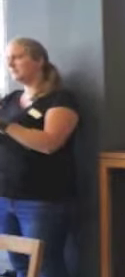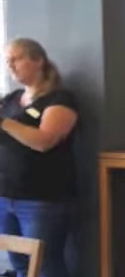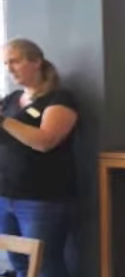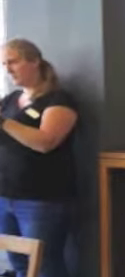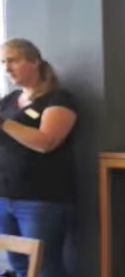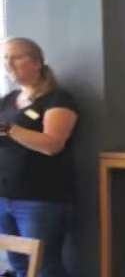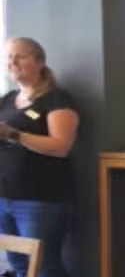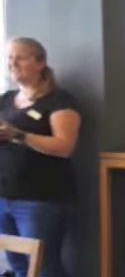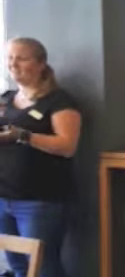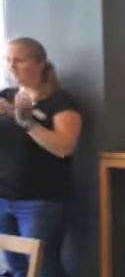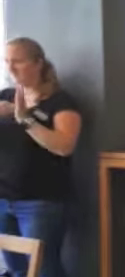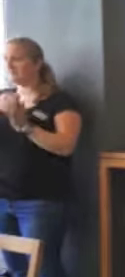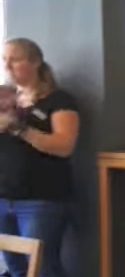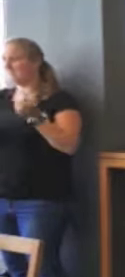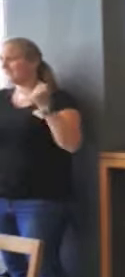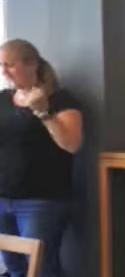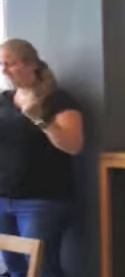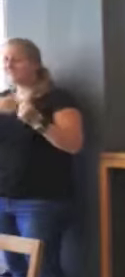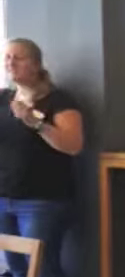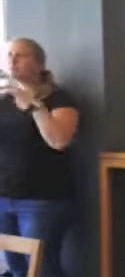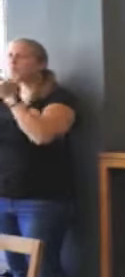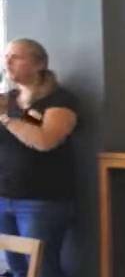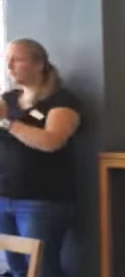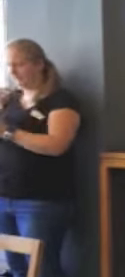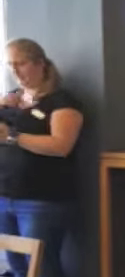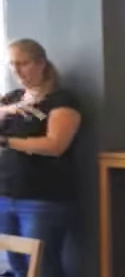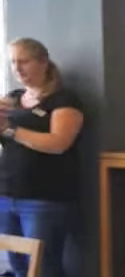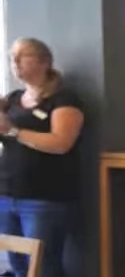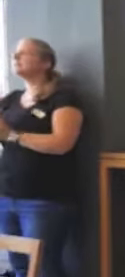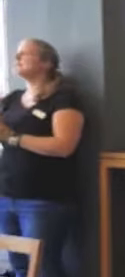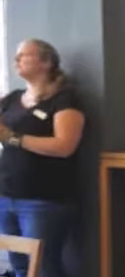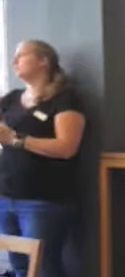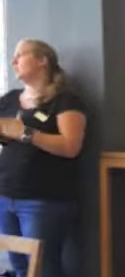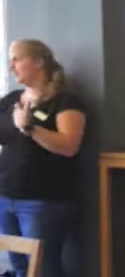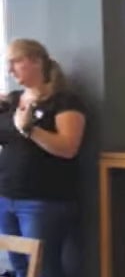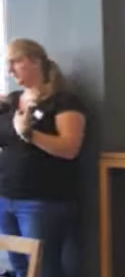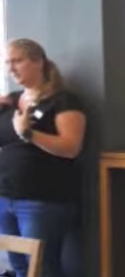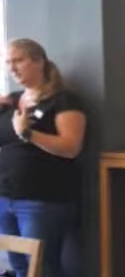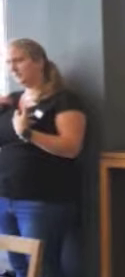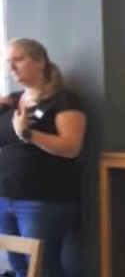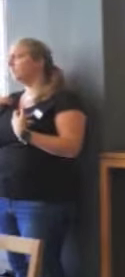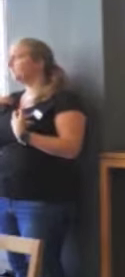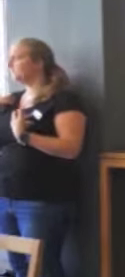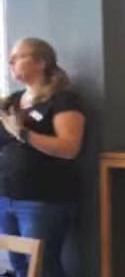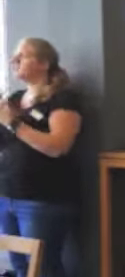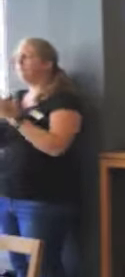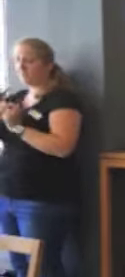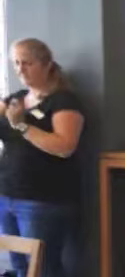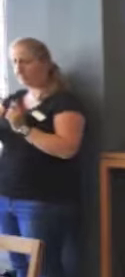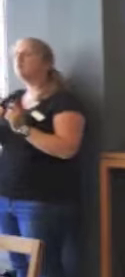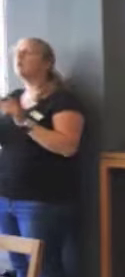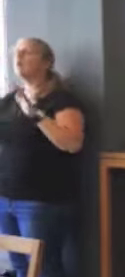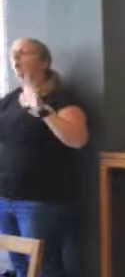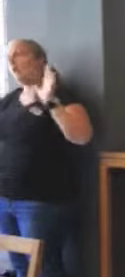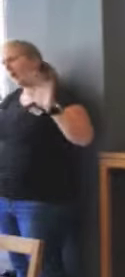projektet Bergskraft. Vi i det sociala företaget så är vi 9 anställda idag. Och många har gått på en